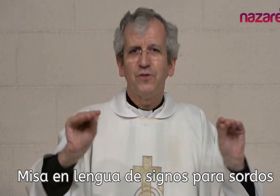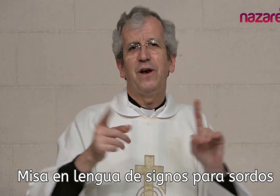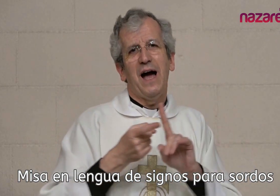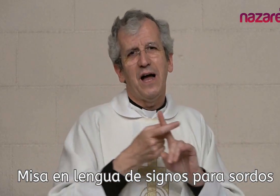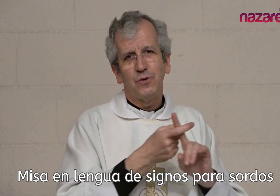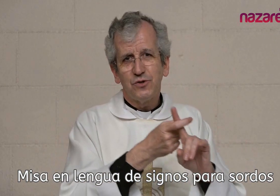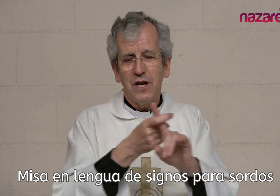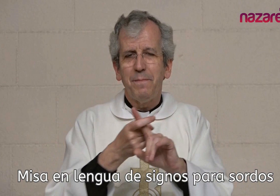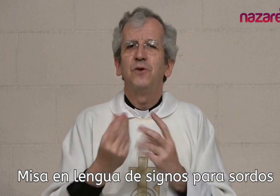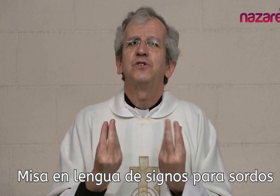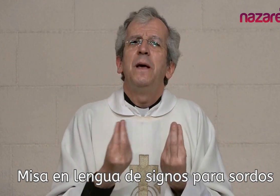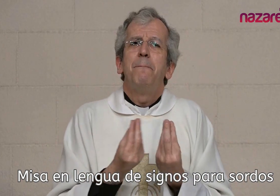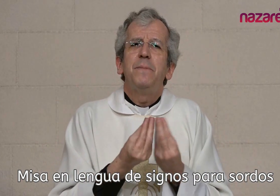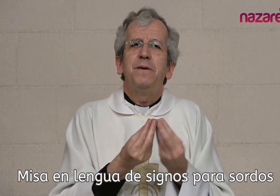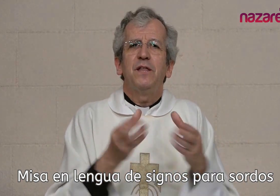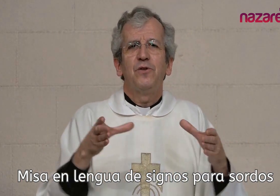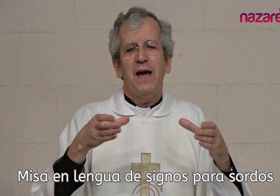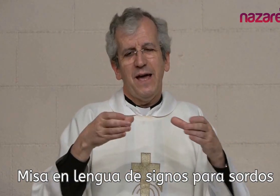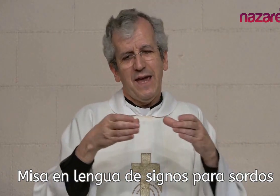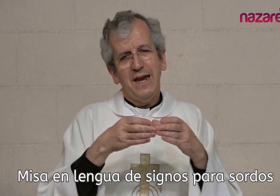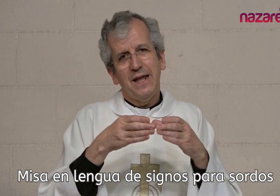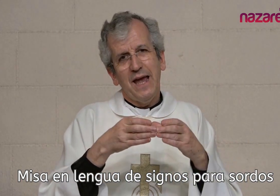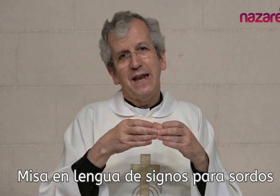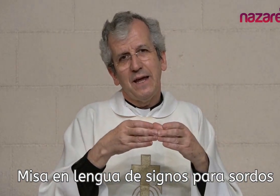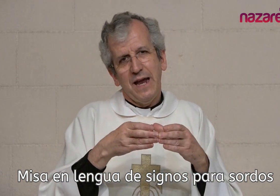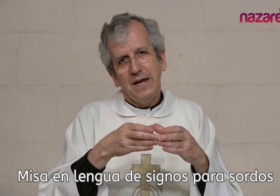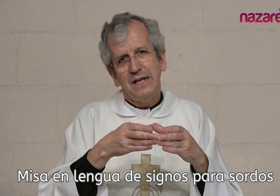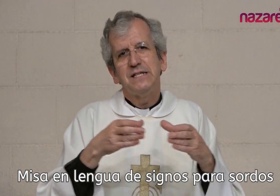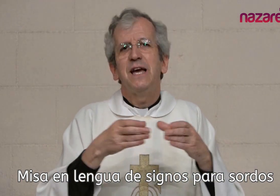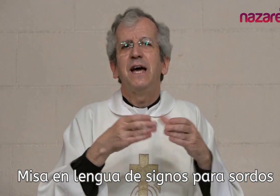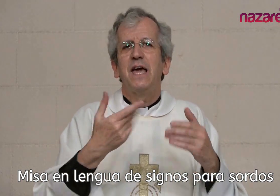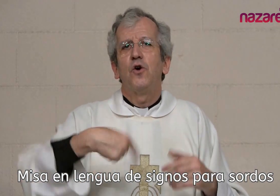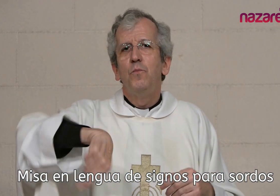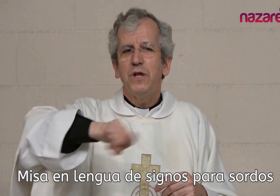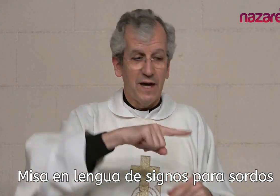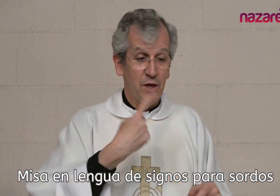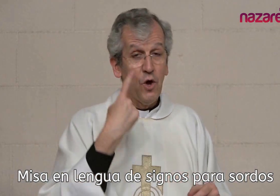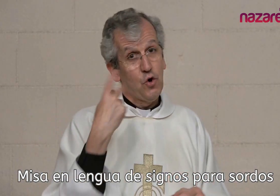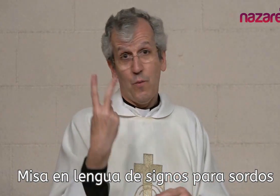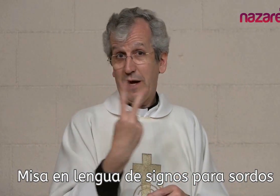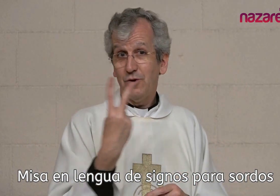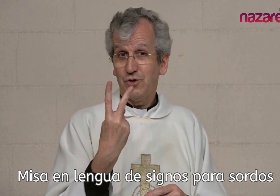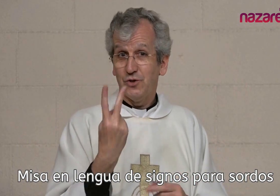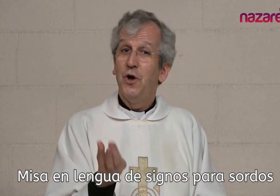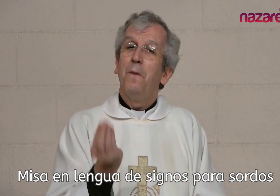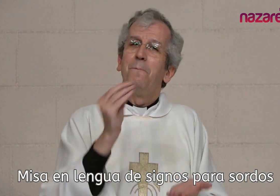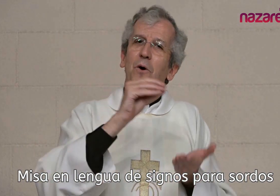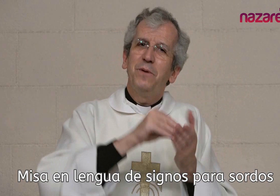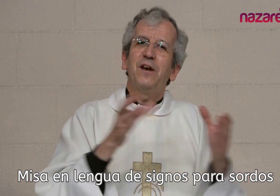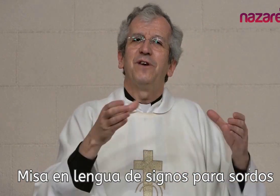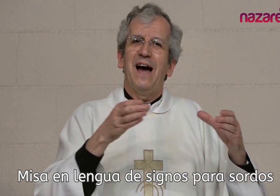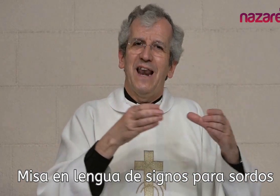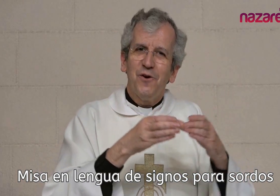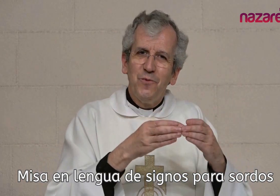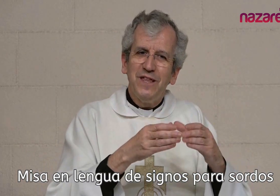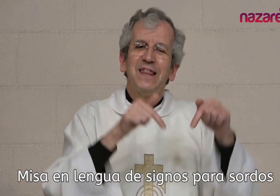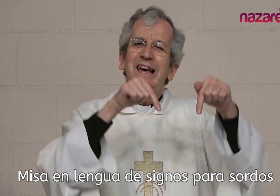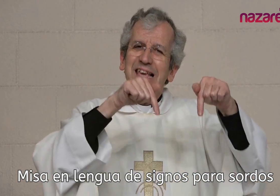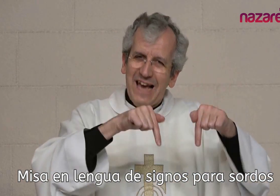anunciándola a nuestros hermanos, viviéndola en iglesia, en comunidad, como aquellos dos volvieron a la comunidad y